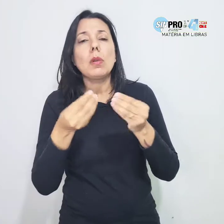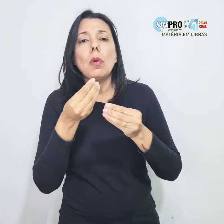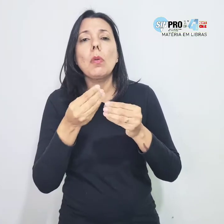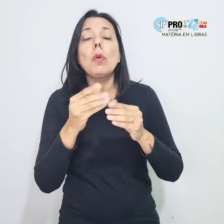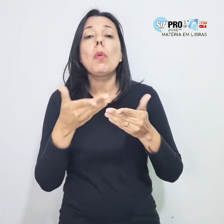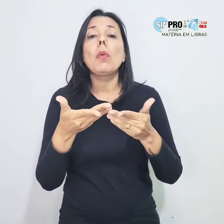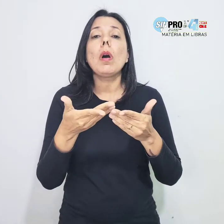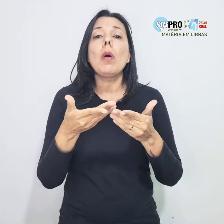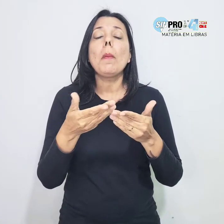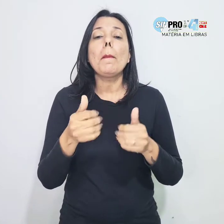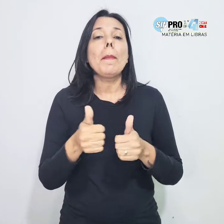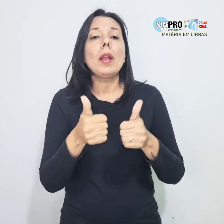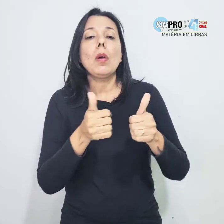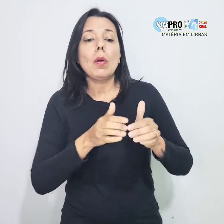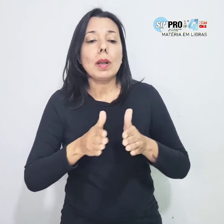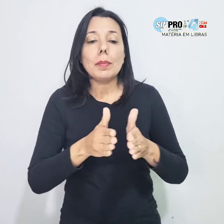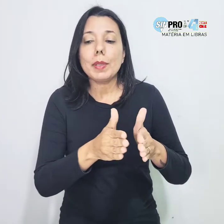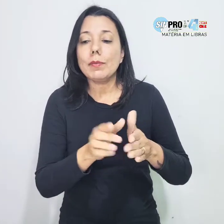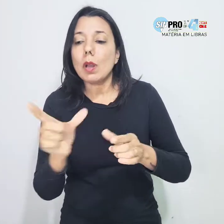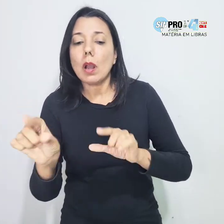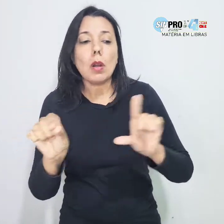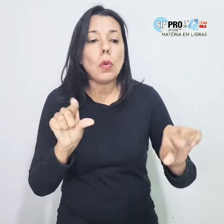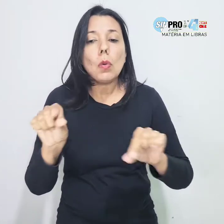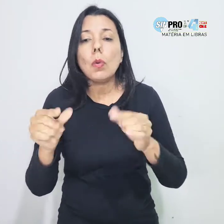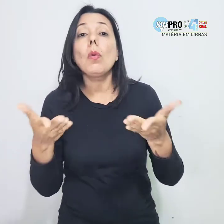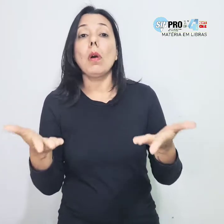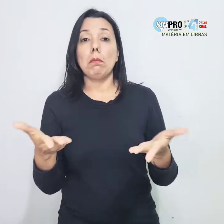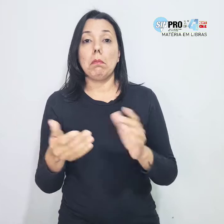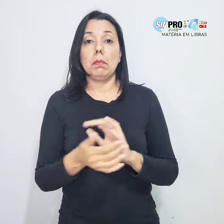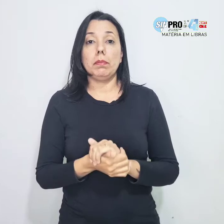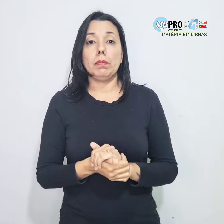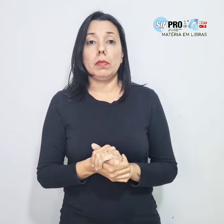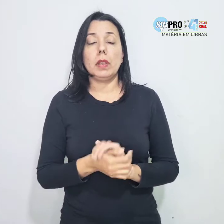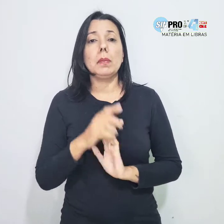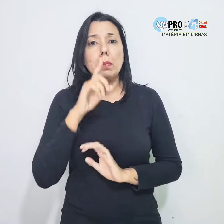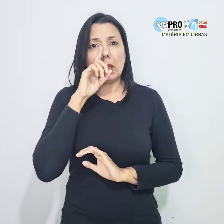qual seria o melhor caminho a seguir. É arriscado?